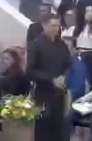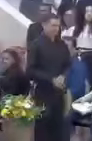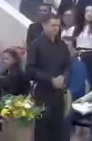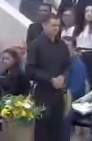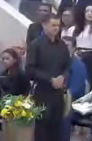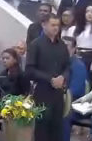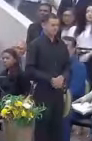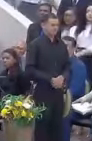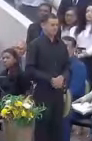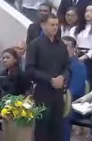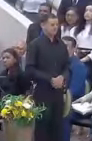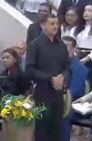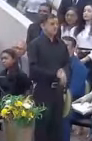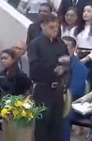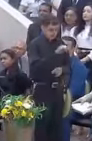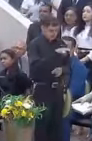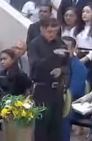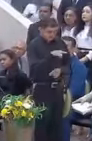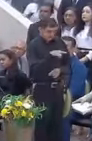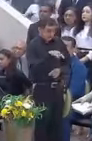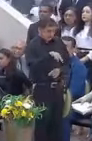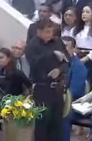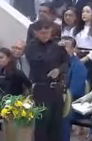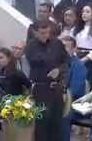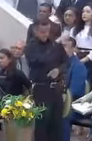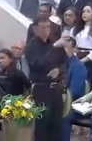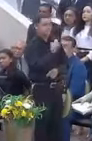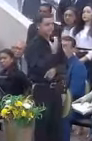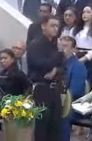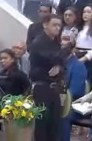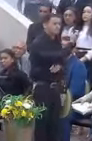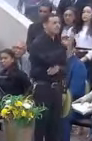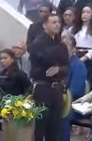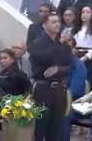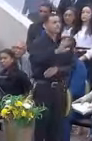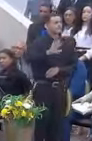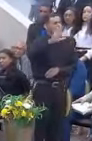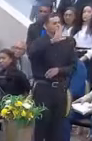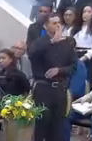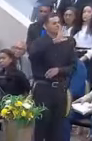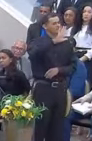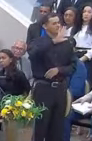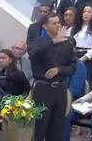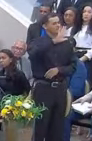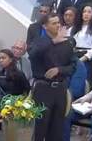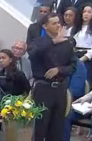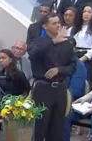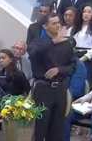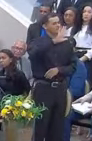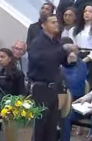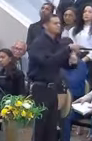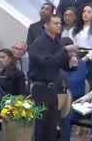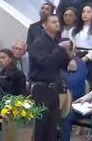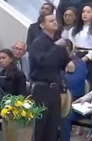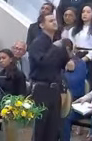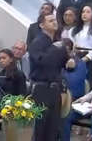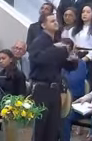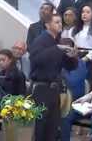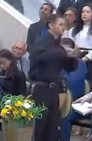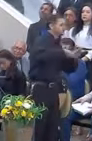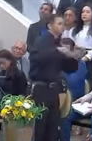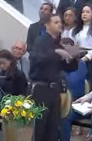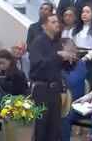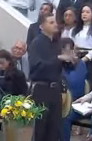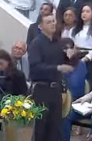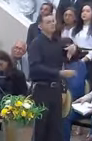Se você for para a Europa, quase todos os países da Europa, a ideologia de gênero já está prevalecendo. Se você